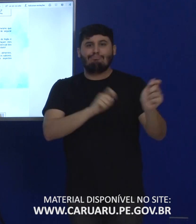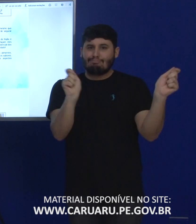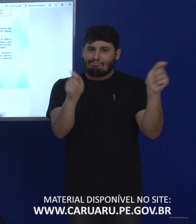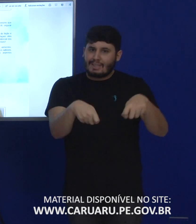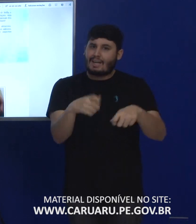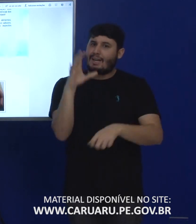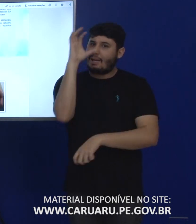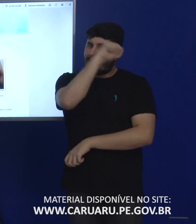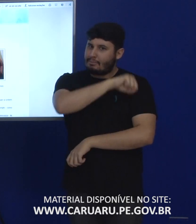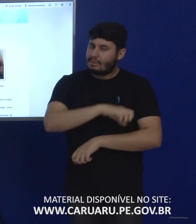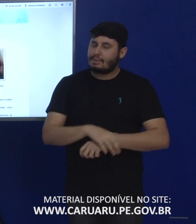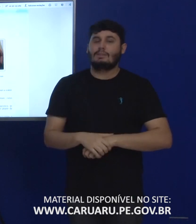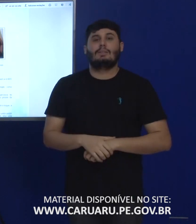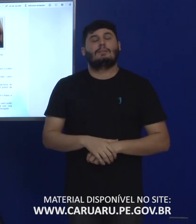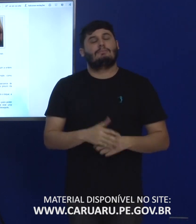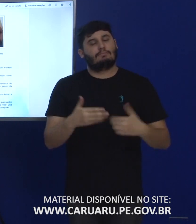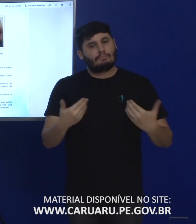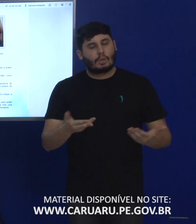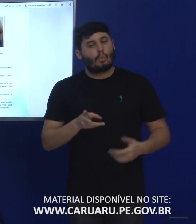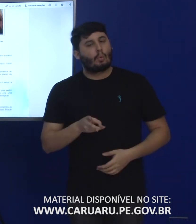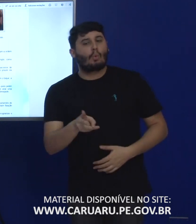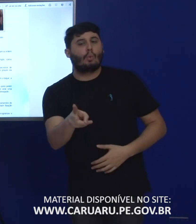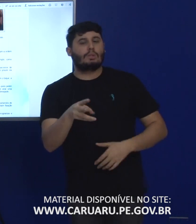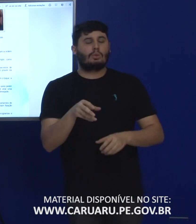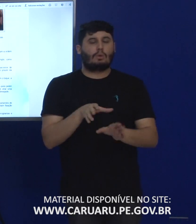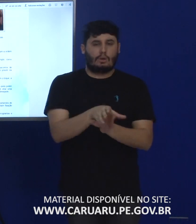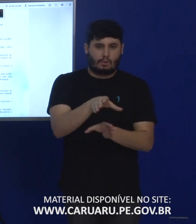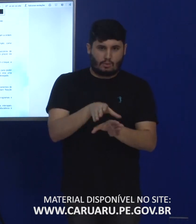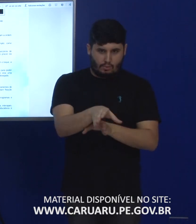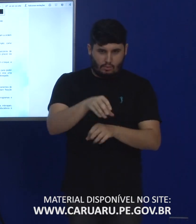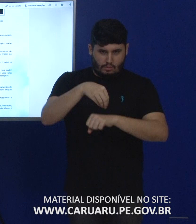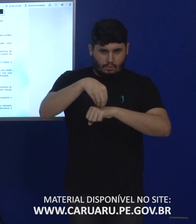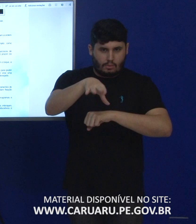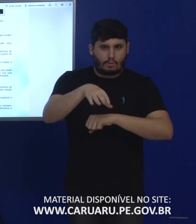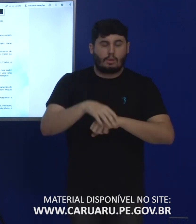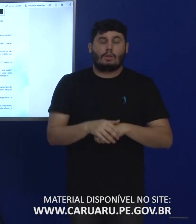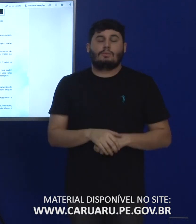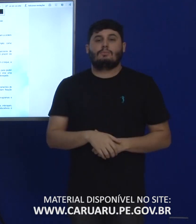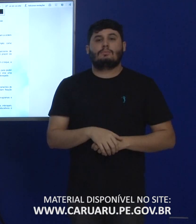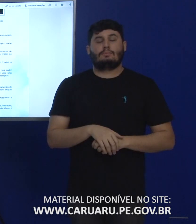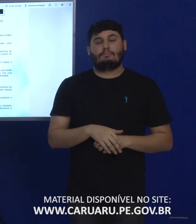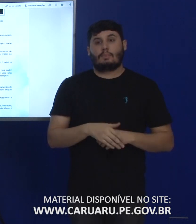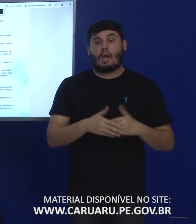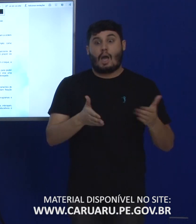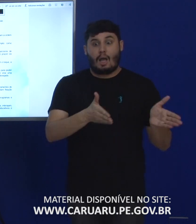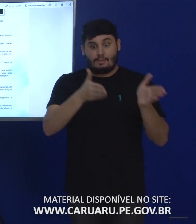Dando continuidade às nossas orientações, a hora da brincadeira. É